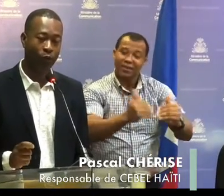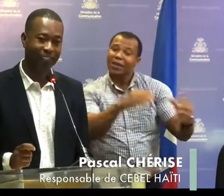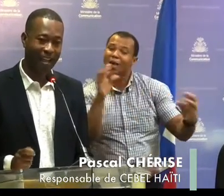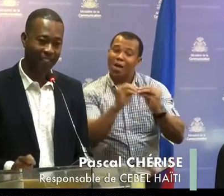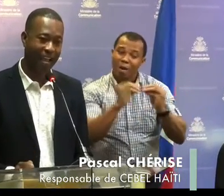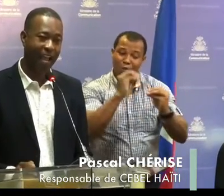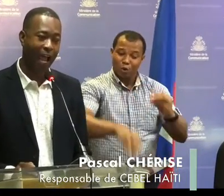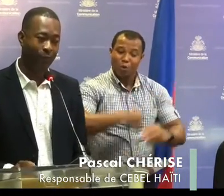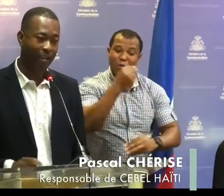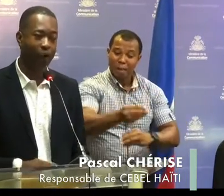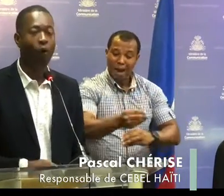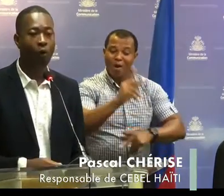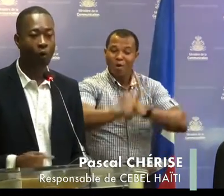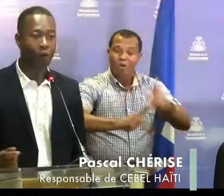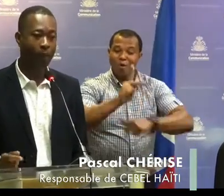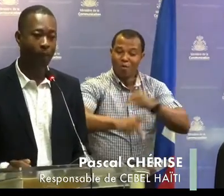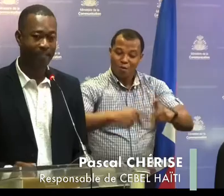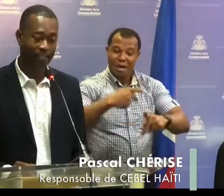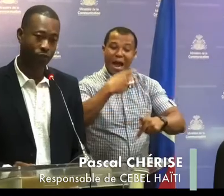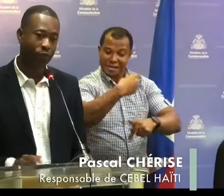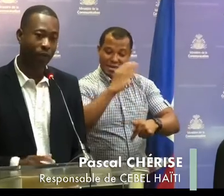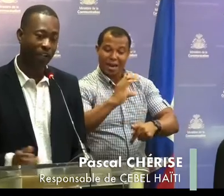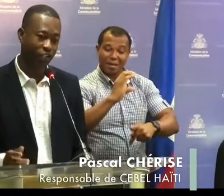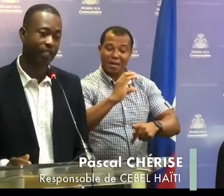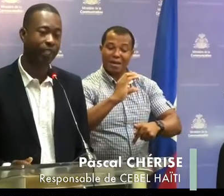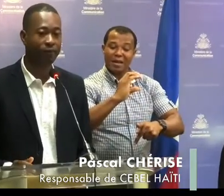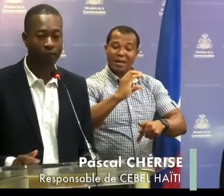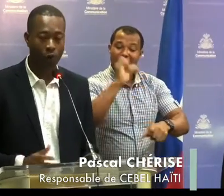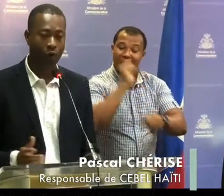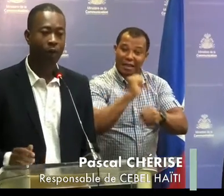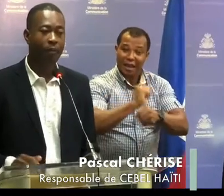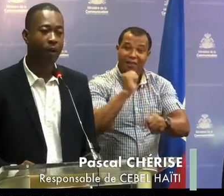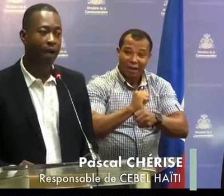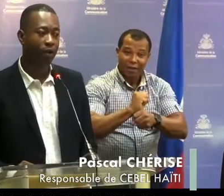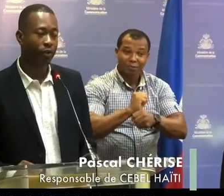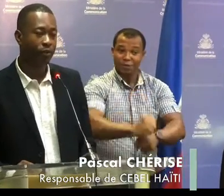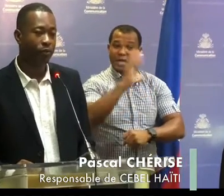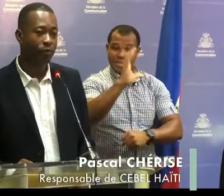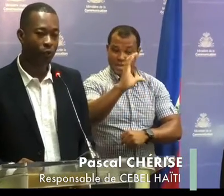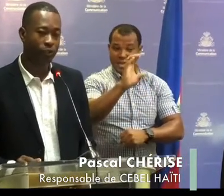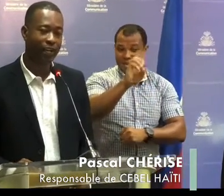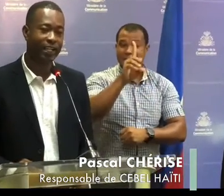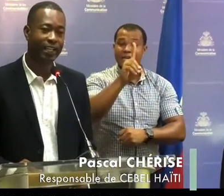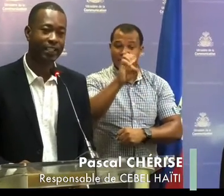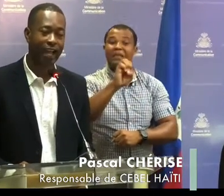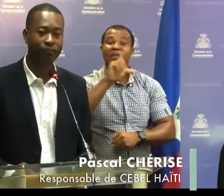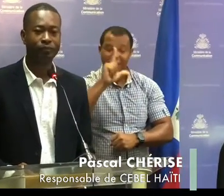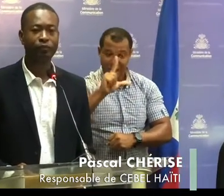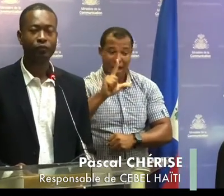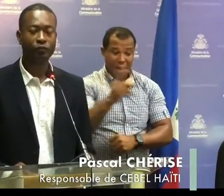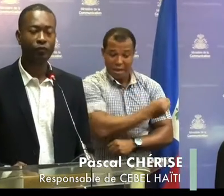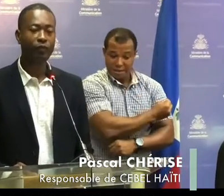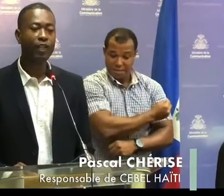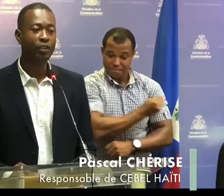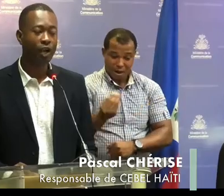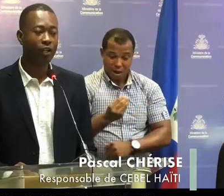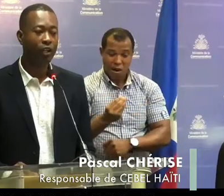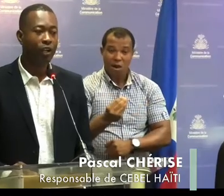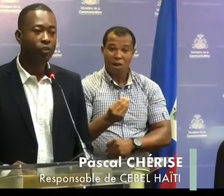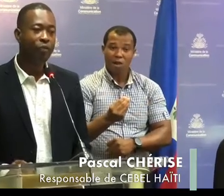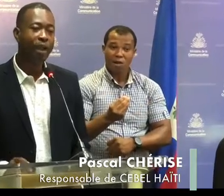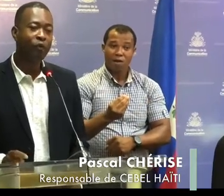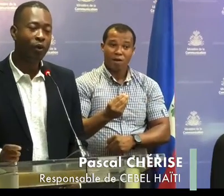décrocher contrat ça après on passation de marché qui était faite bon par bureau secrétaire d'État.